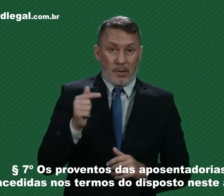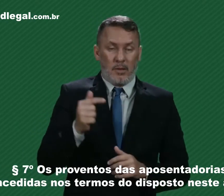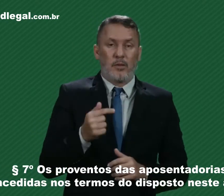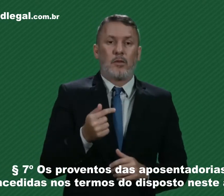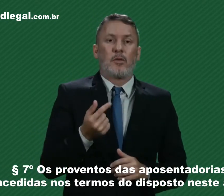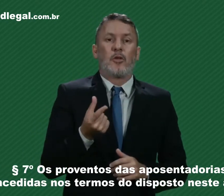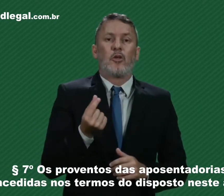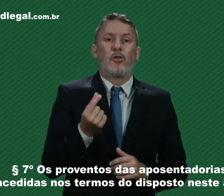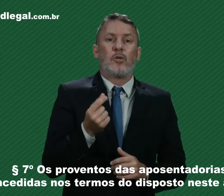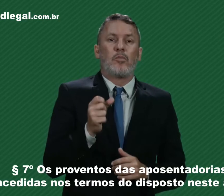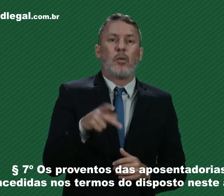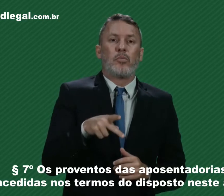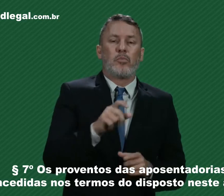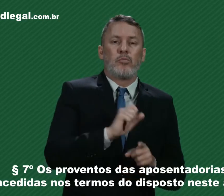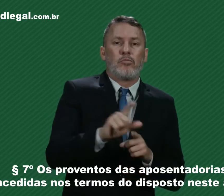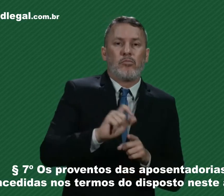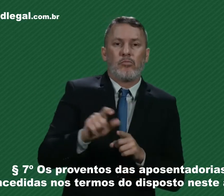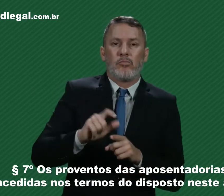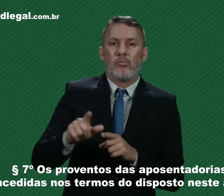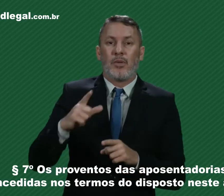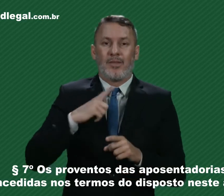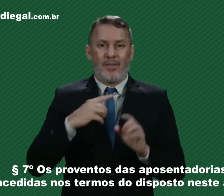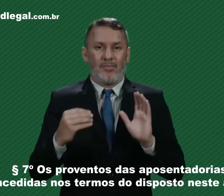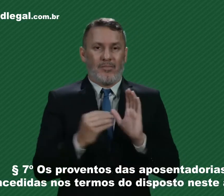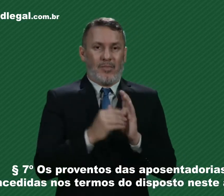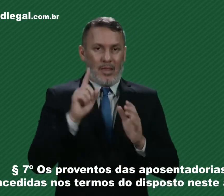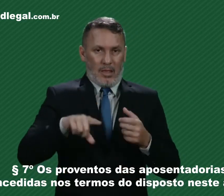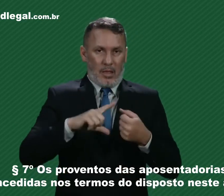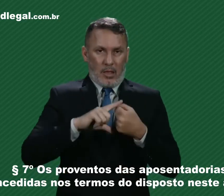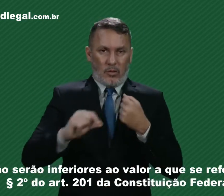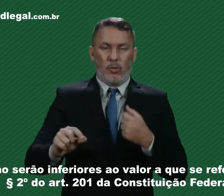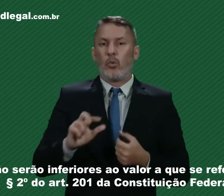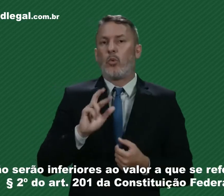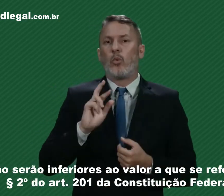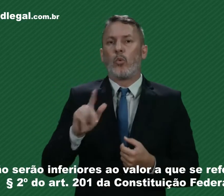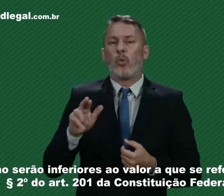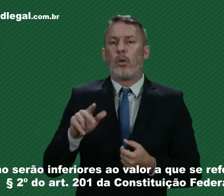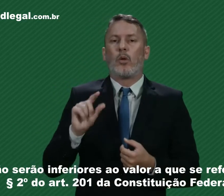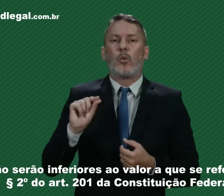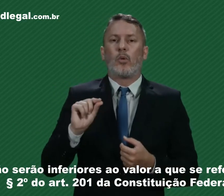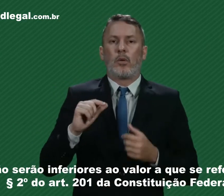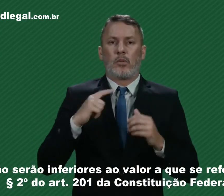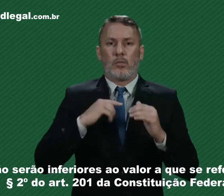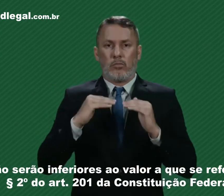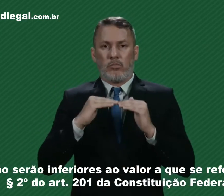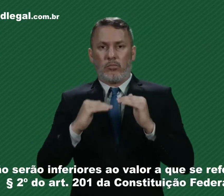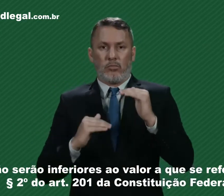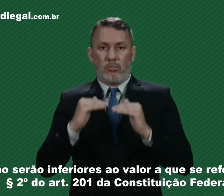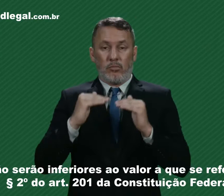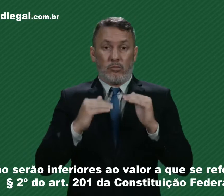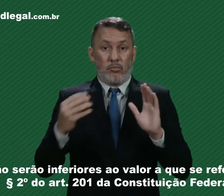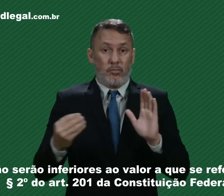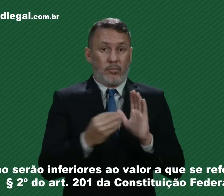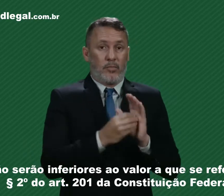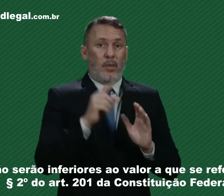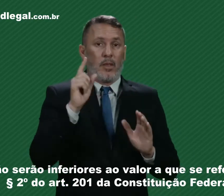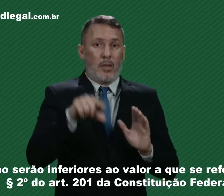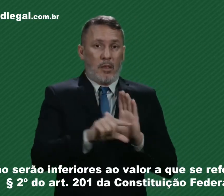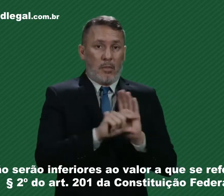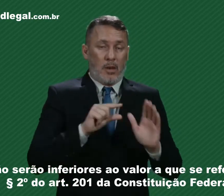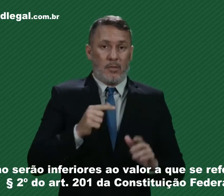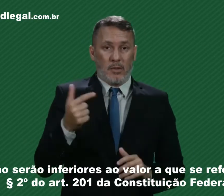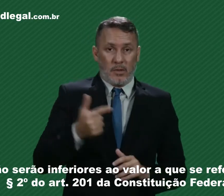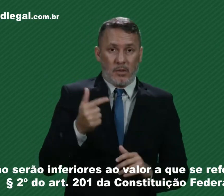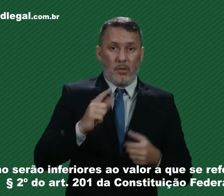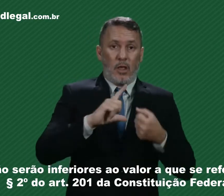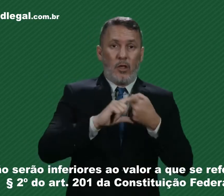das aposentadorias concedidas nos termos do disposto neste artigo não serão inferiores ao valor a que se refere o parágrafo 2º